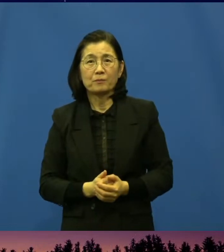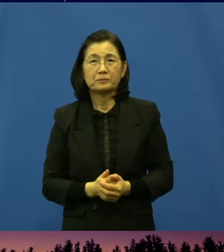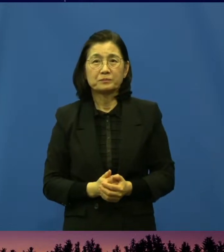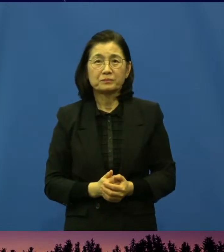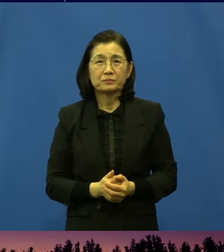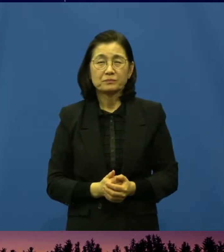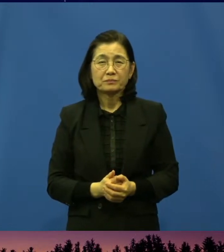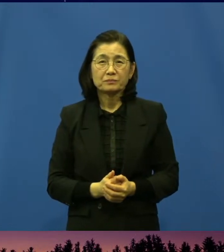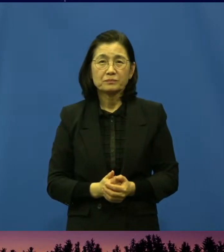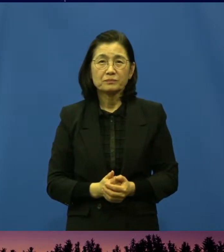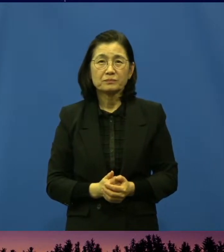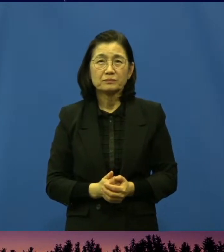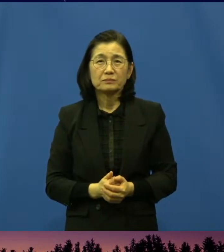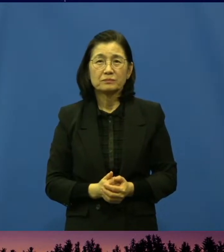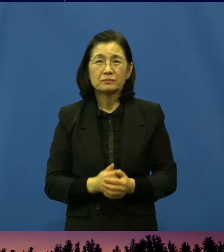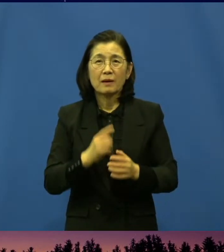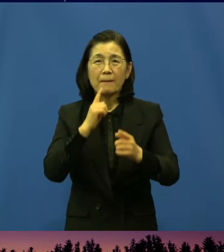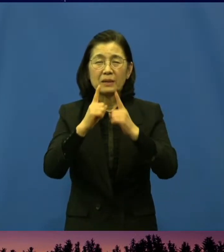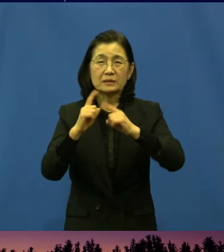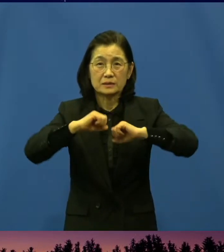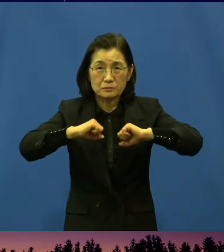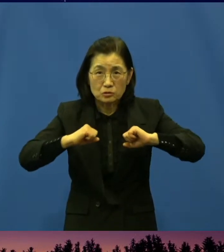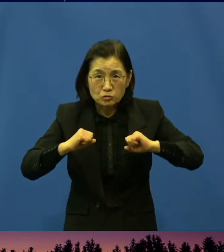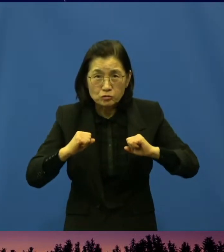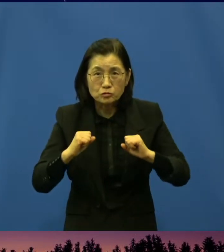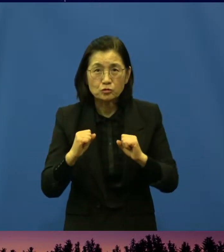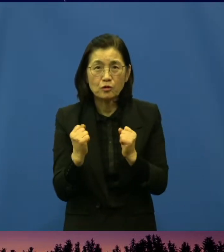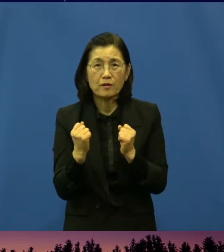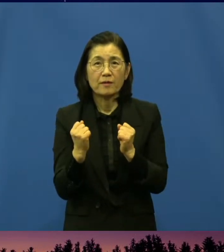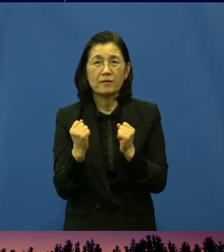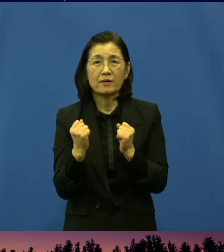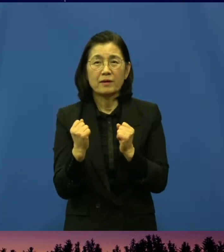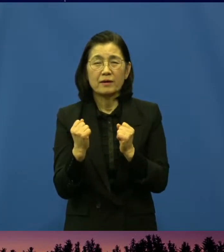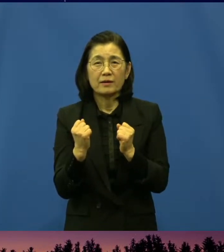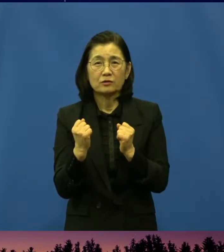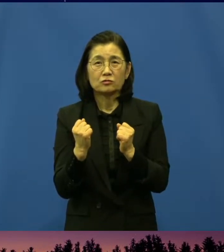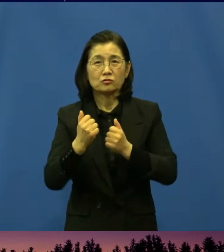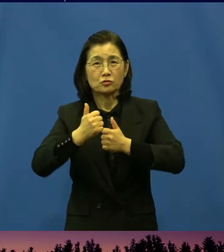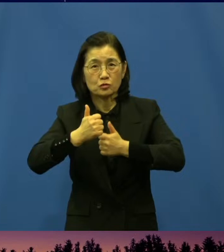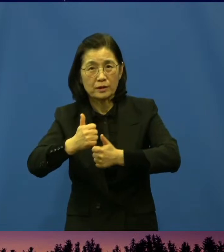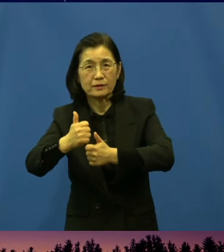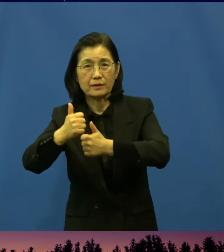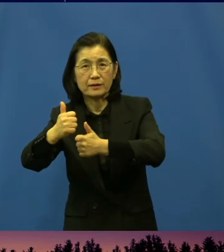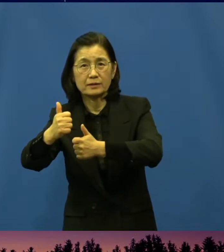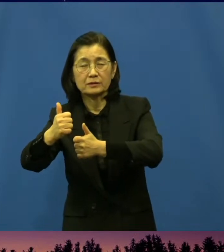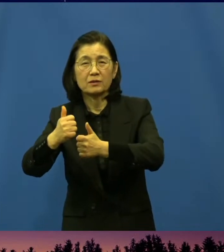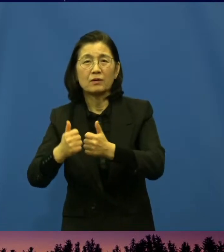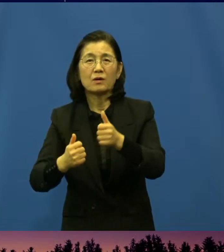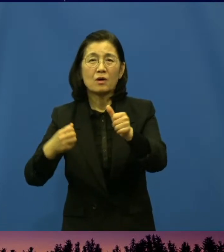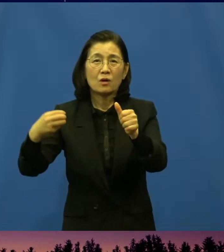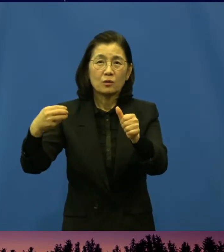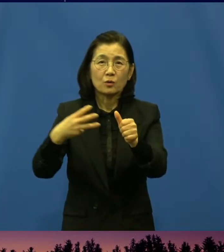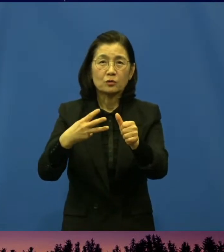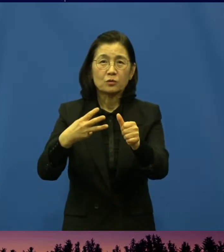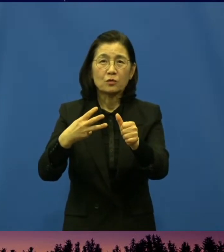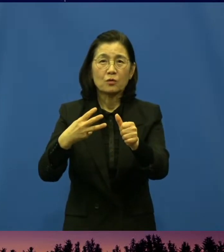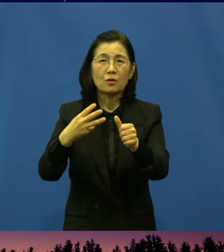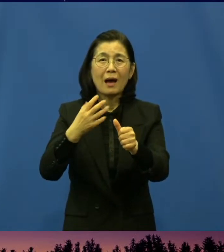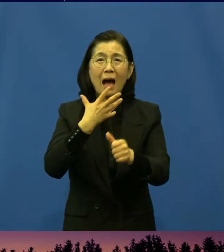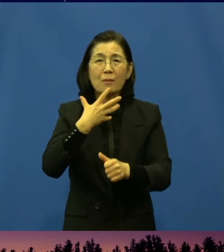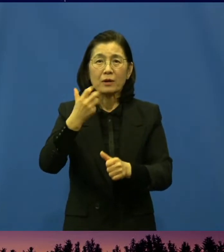네, 땡큐, 고맙습니다. 이에 아브라함이 여호와의 말씀을 따라갔고 롯도 그와 함께